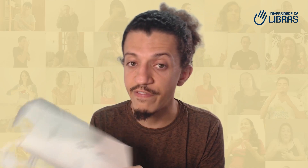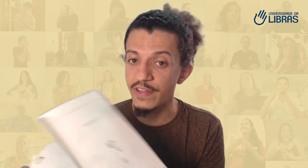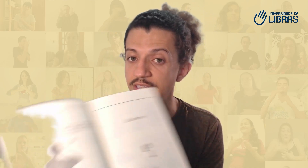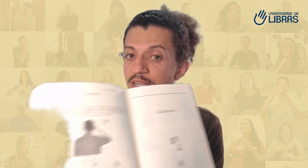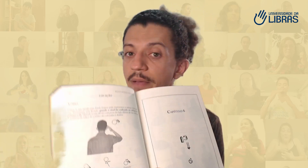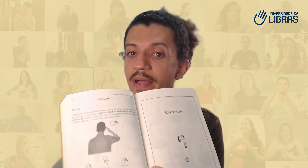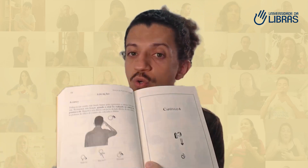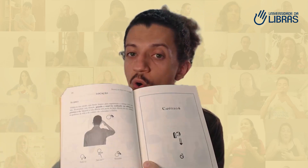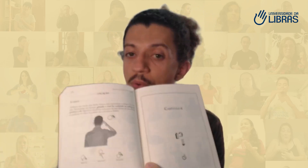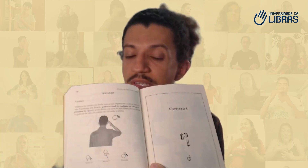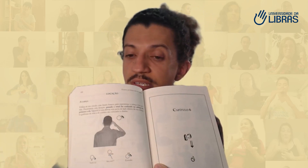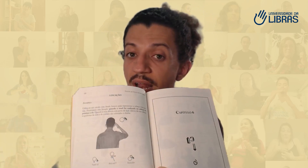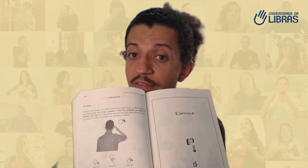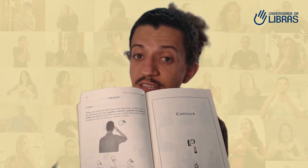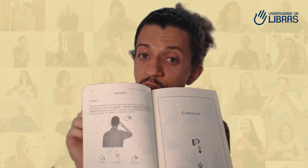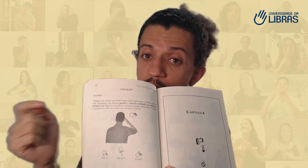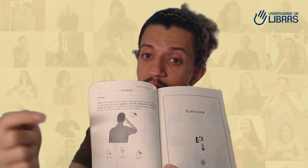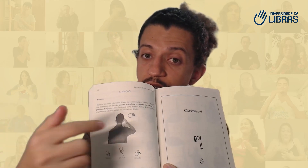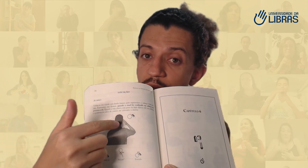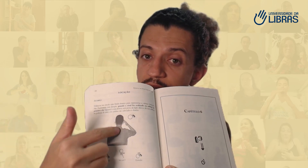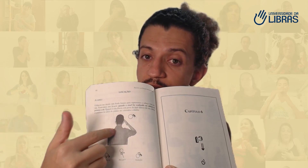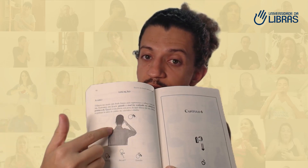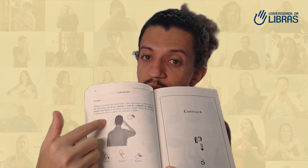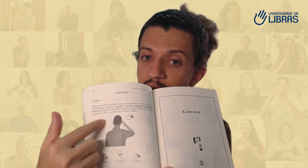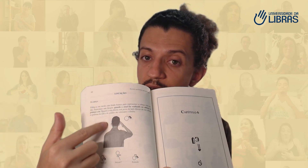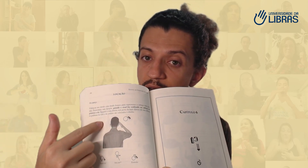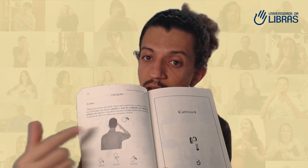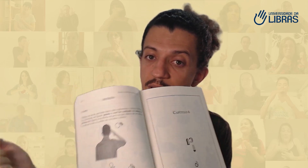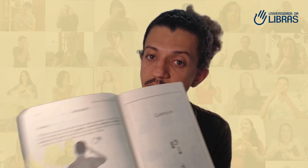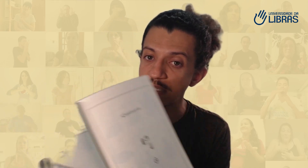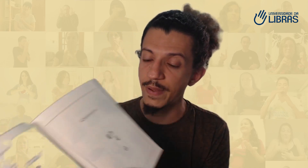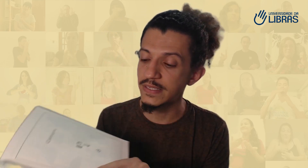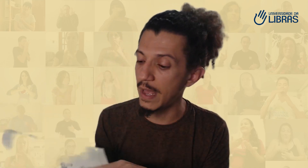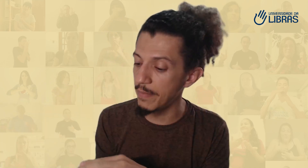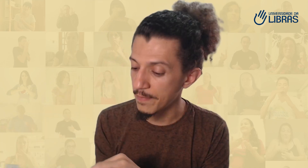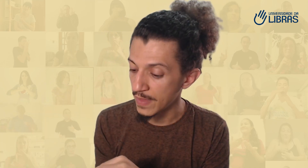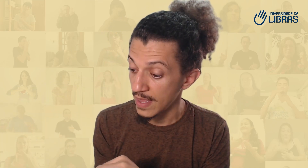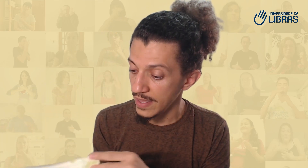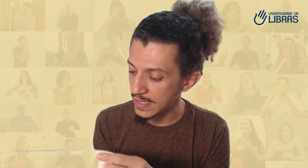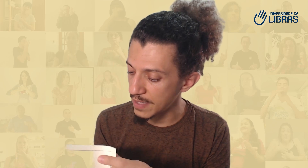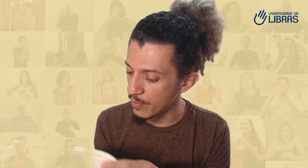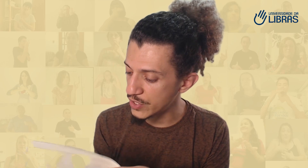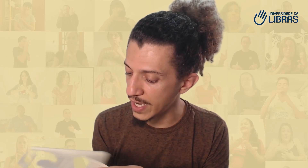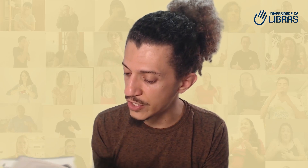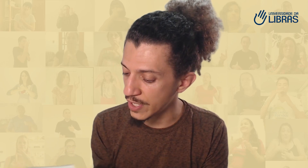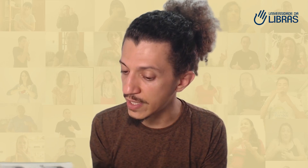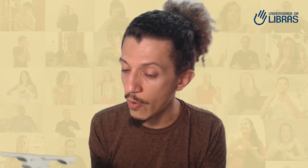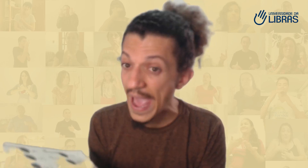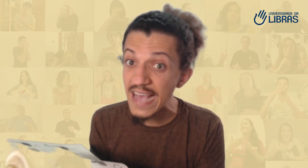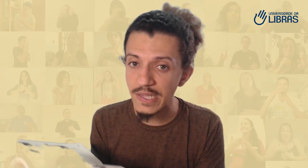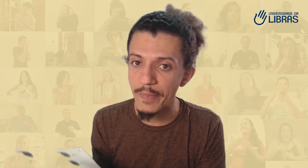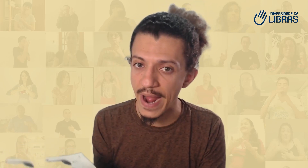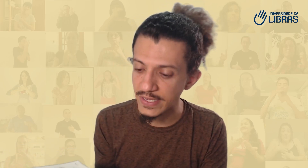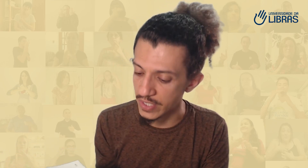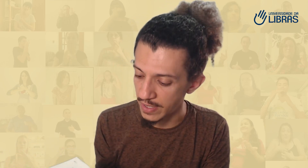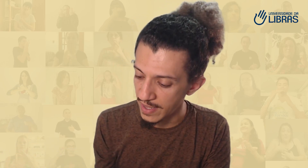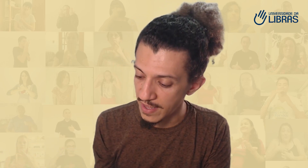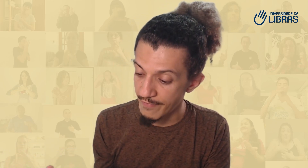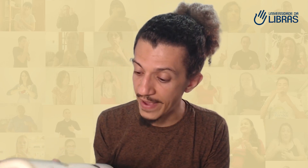vendo exatamente como que se escreve as locações na Libras, percebe? E assim por diante. Então, essa prática vai